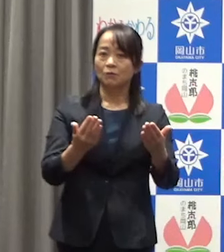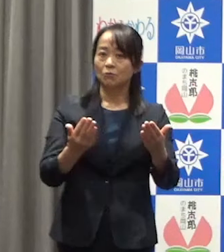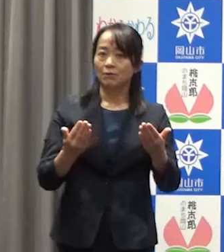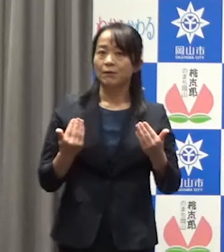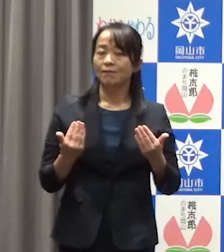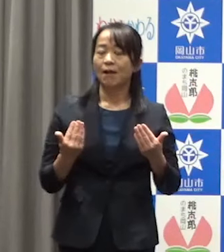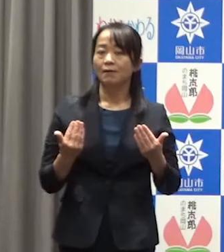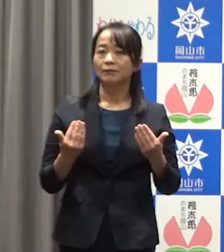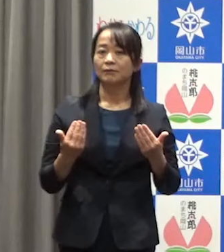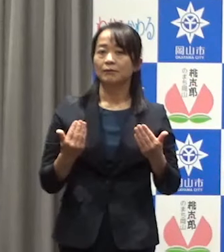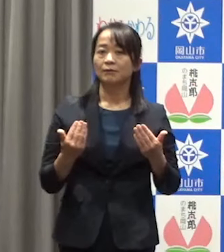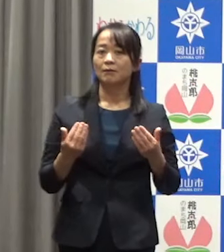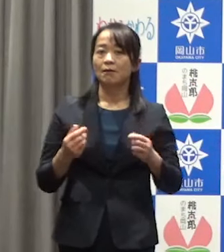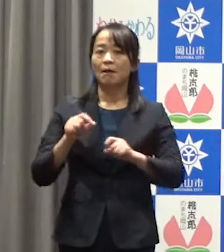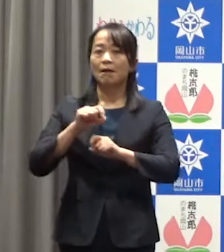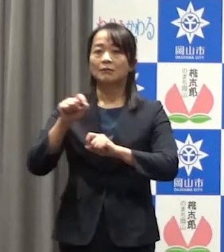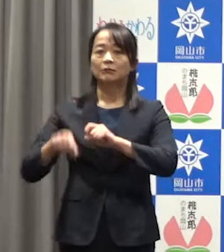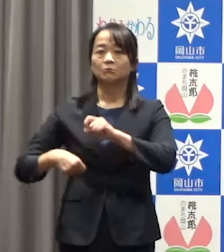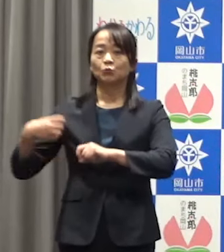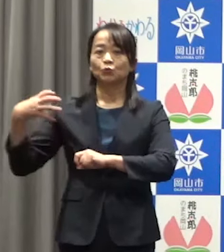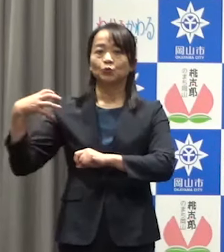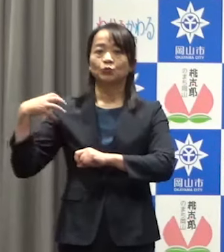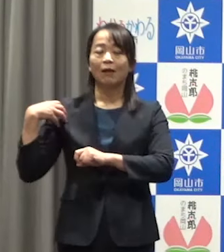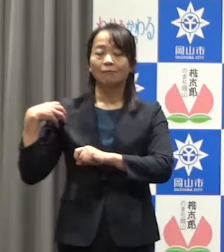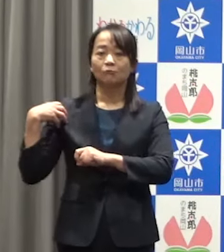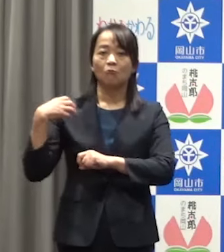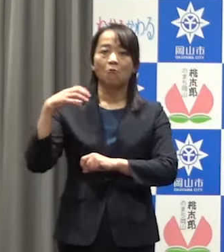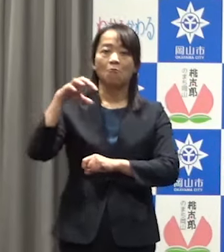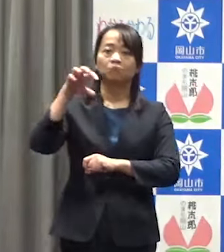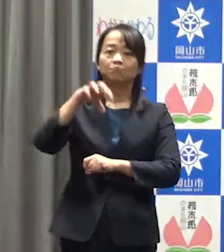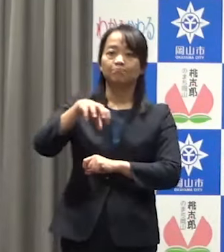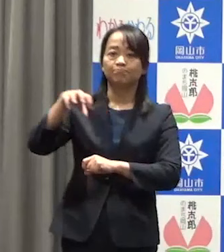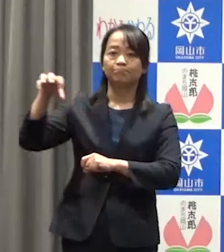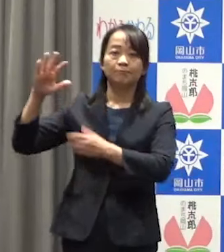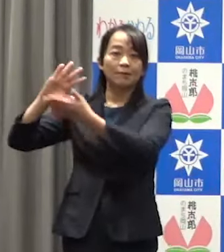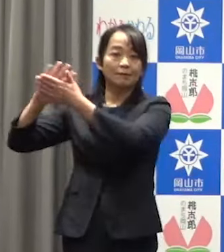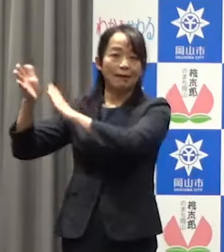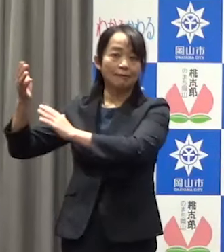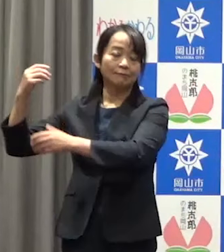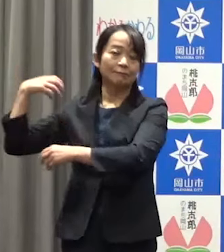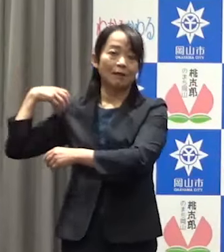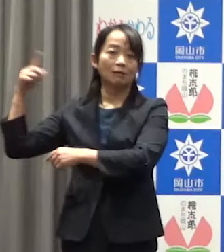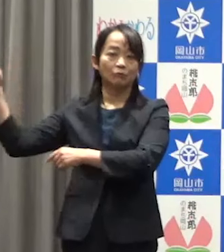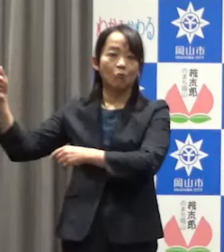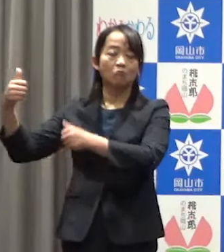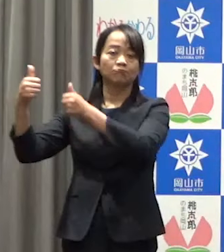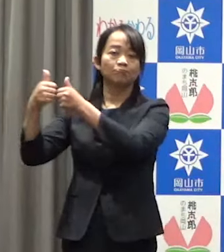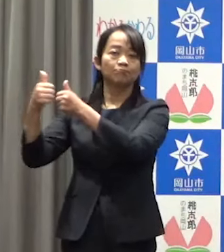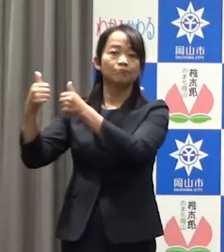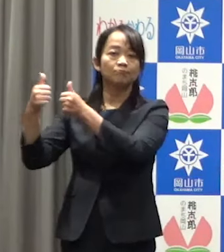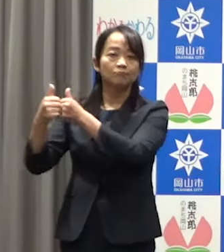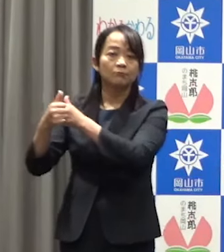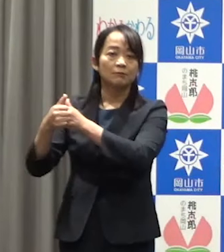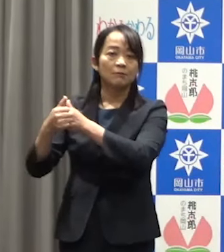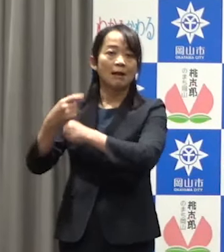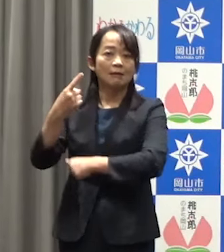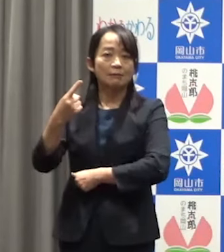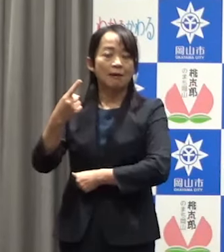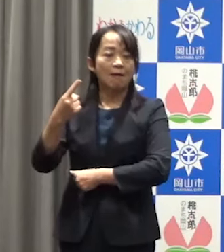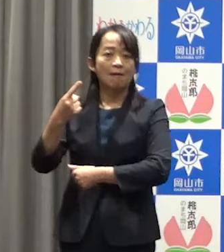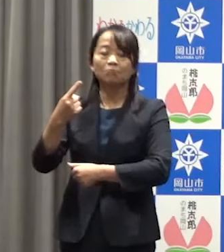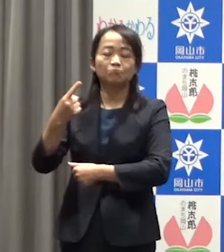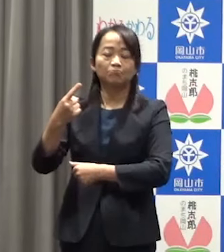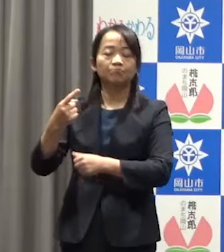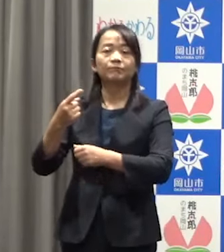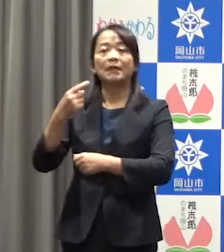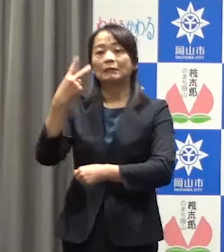事務方同士でやって、結論がつかなければもう一度でももう二度でもやってもらうということは考え